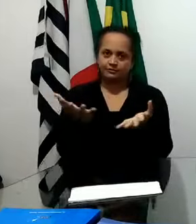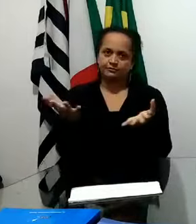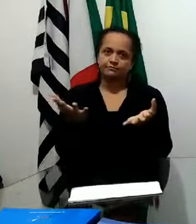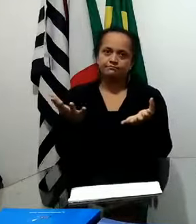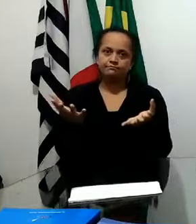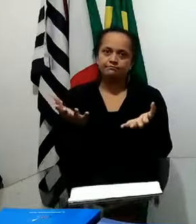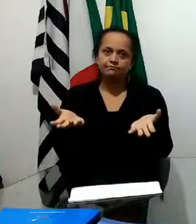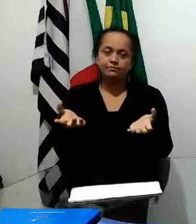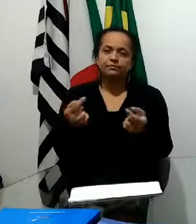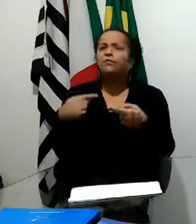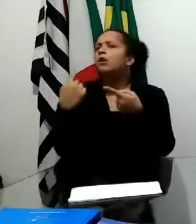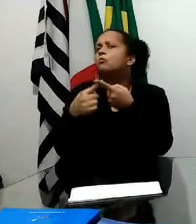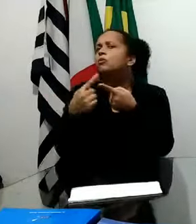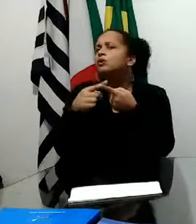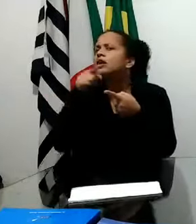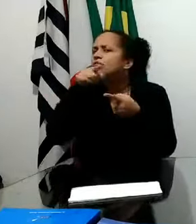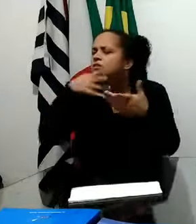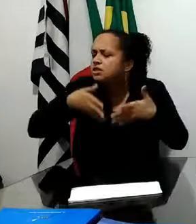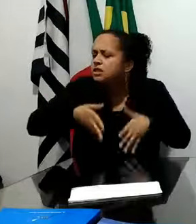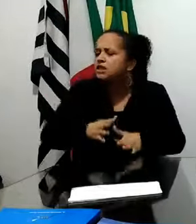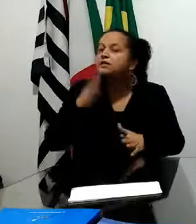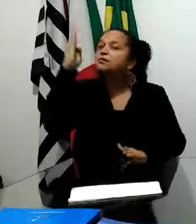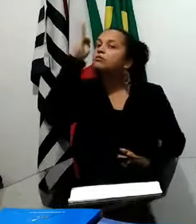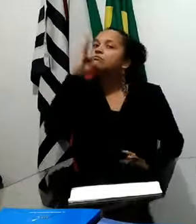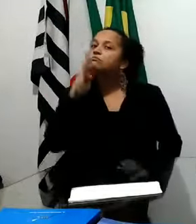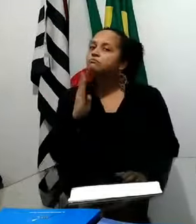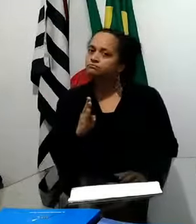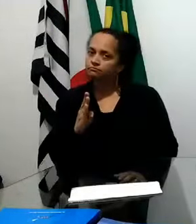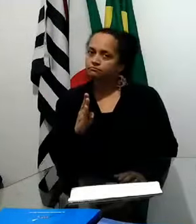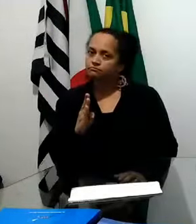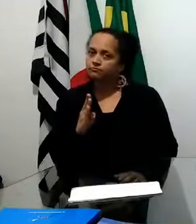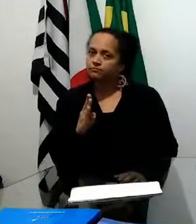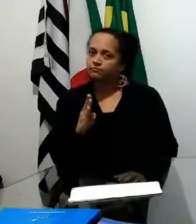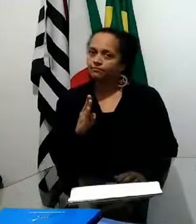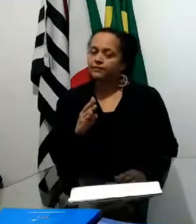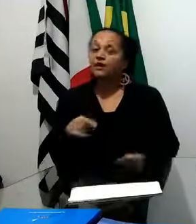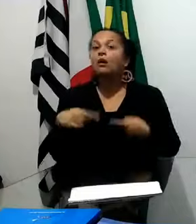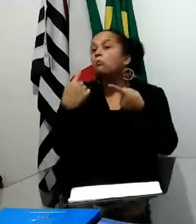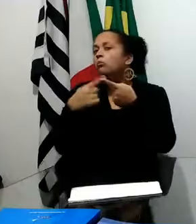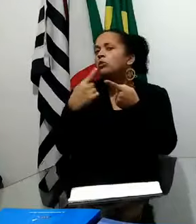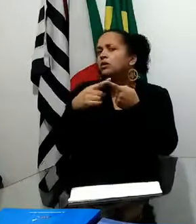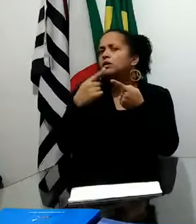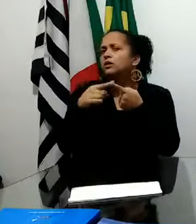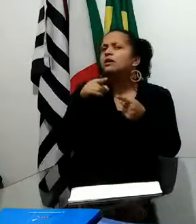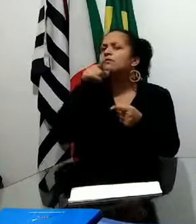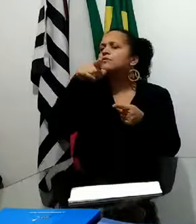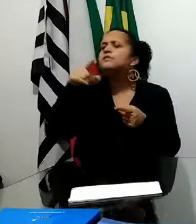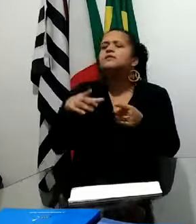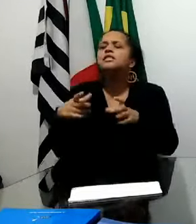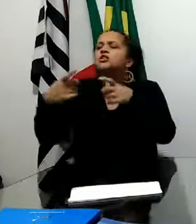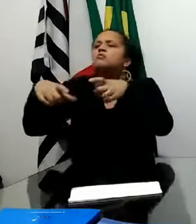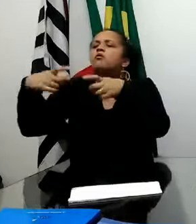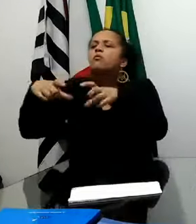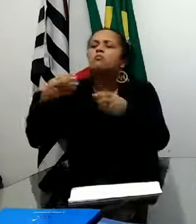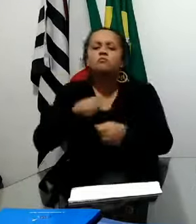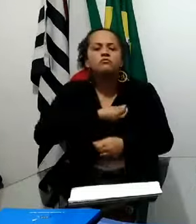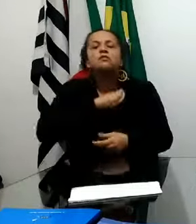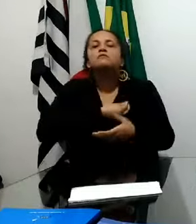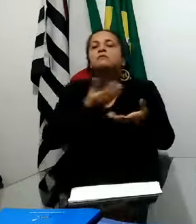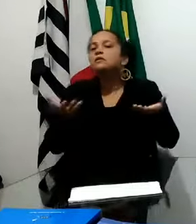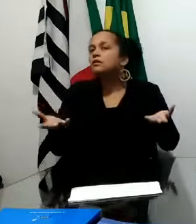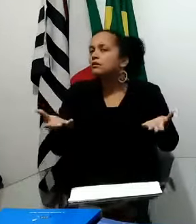que você nasceu no Brasil? Por que você mora no bairro, na cidade que você mora? Você já parou para pensar por